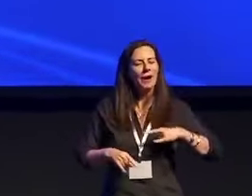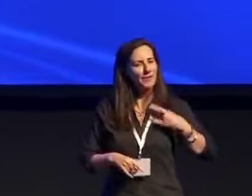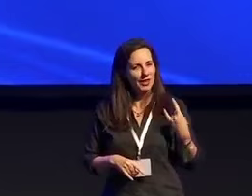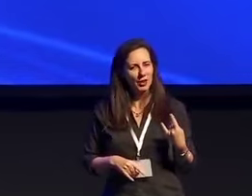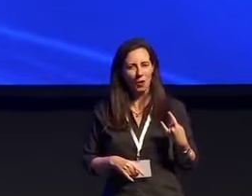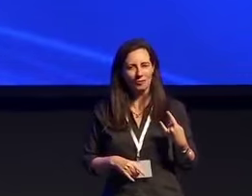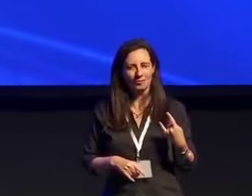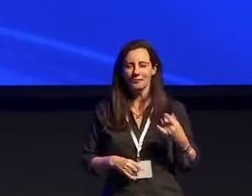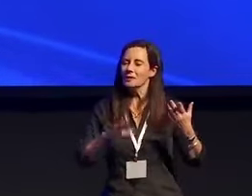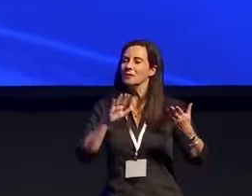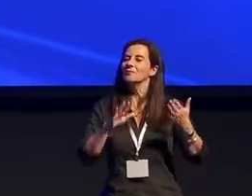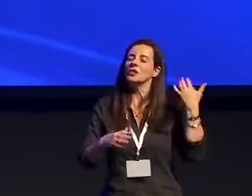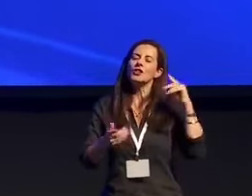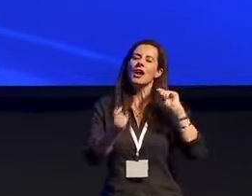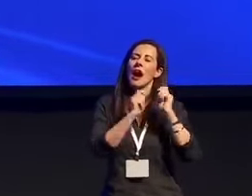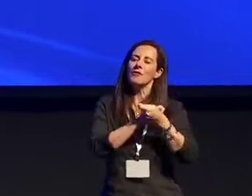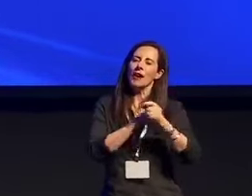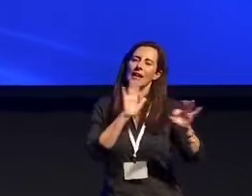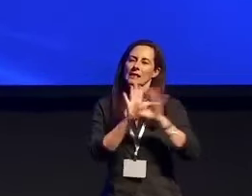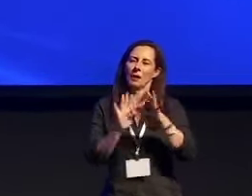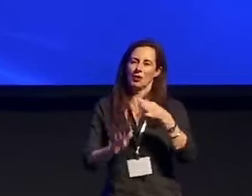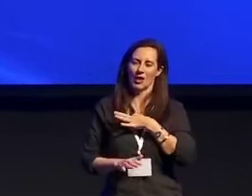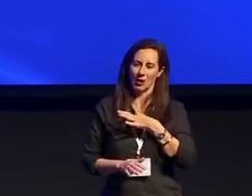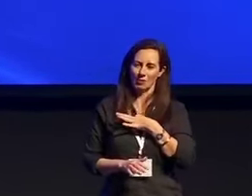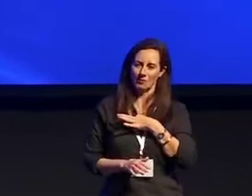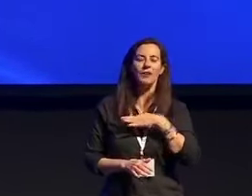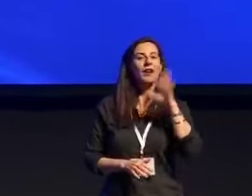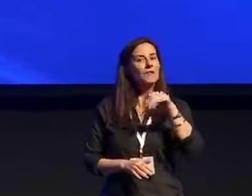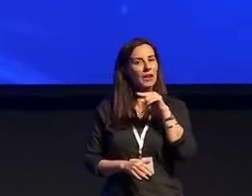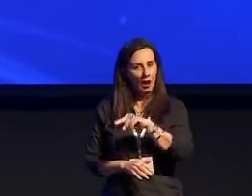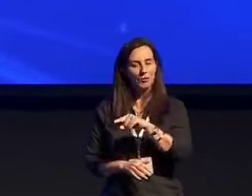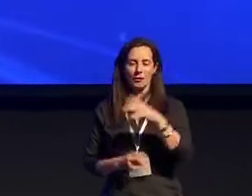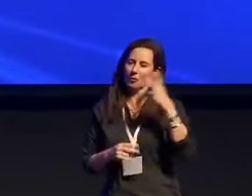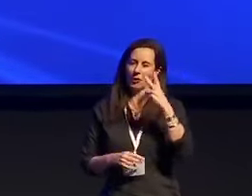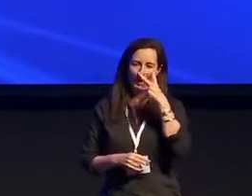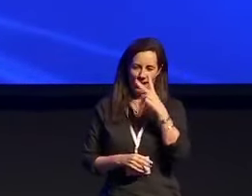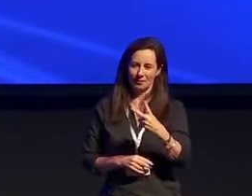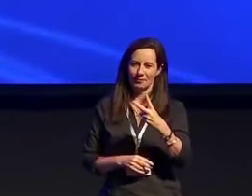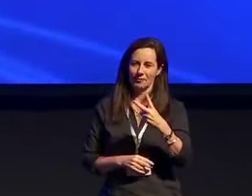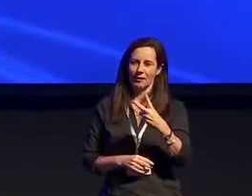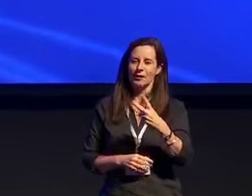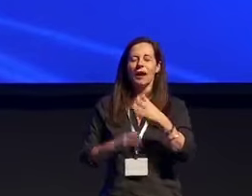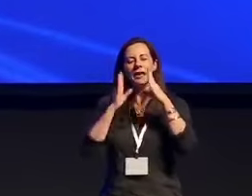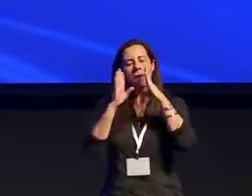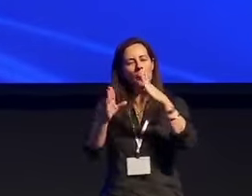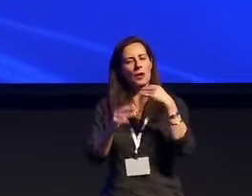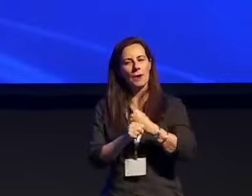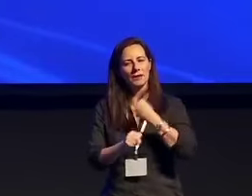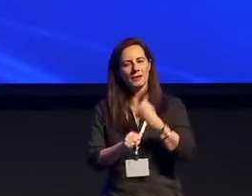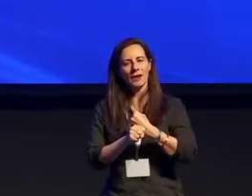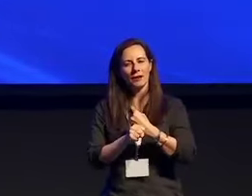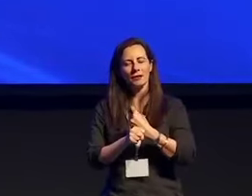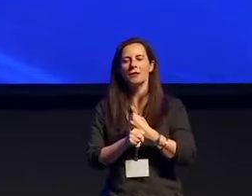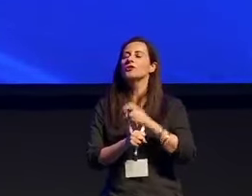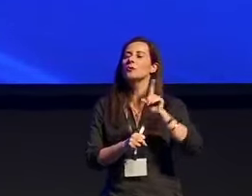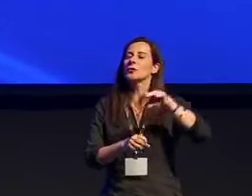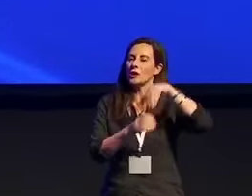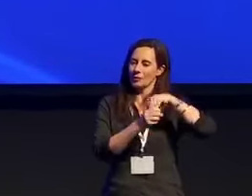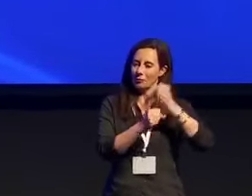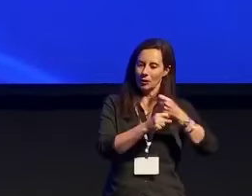בחווייתיות, שמזמן הפכה לסימן היכר שלנו. וגם שם ודאי ראיתם את האמונה בעשייה של מפעילי